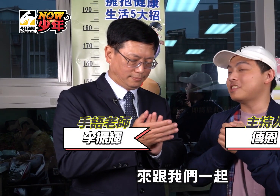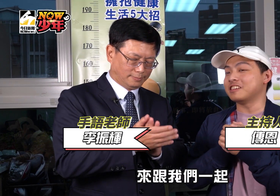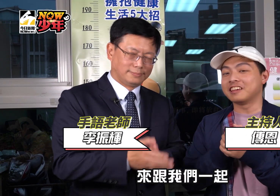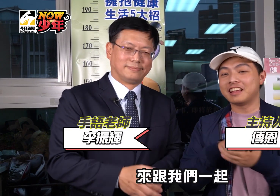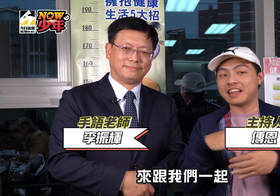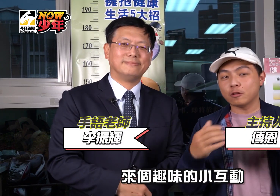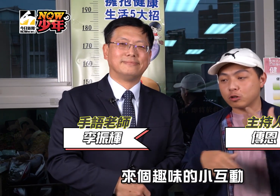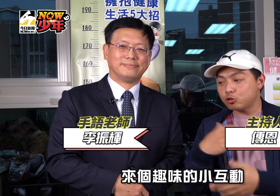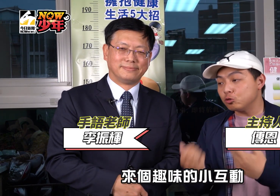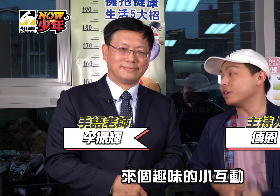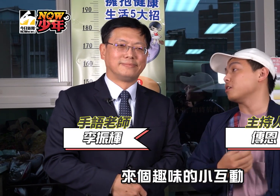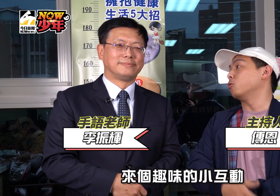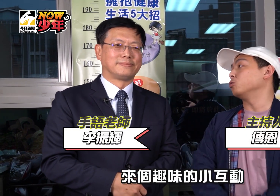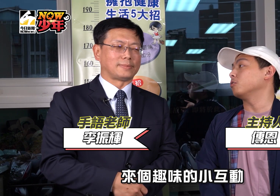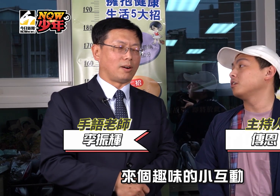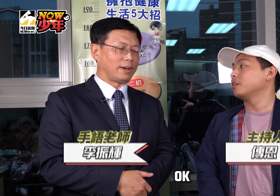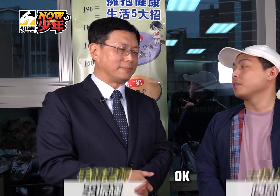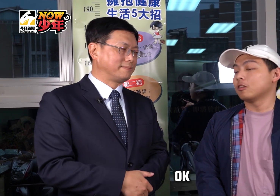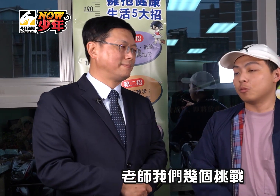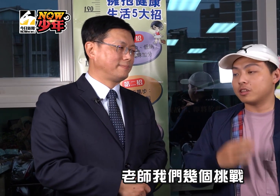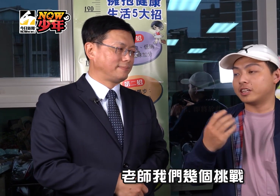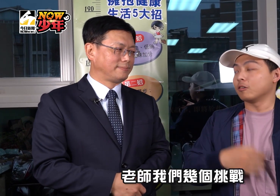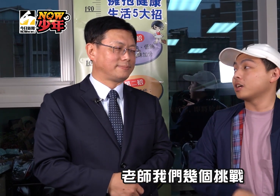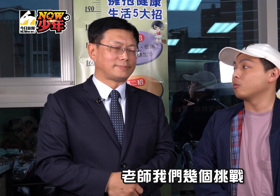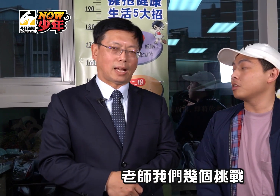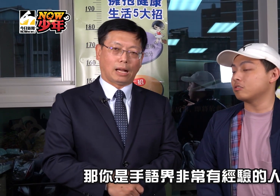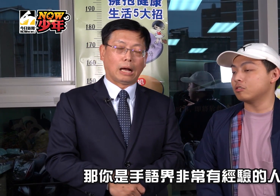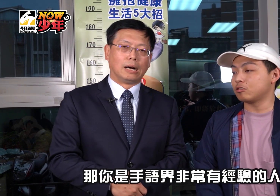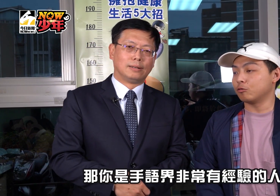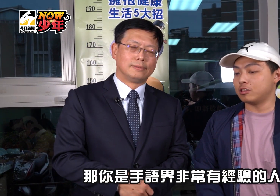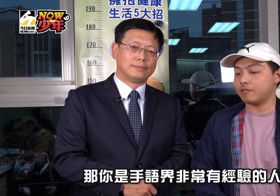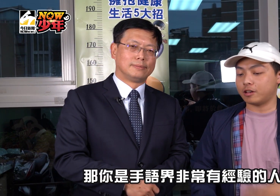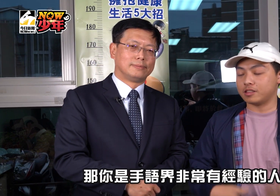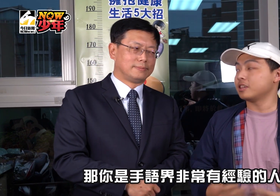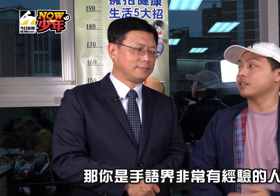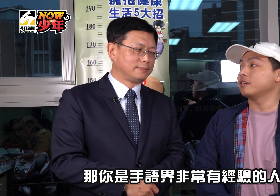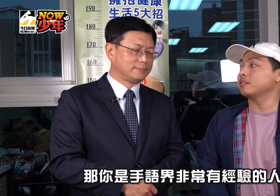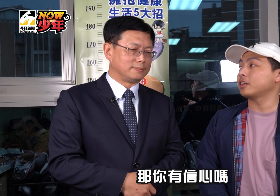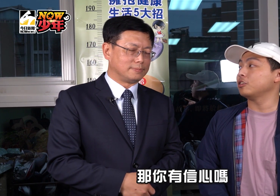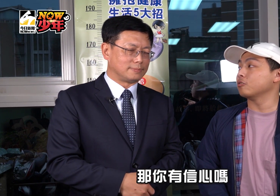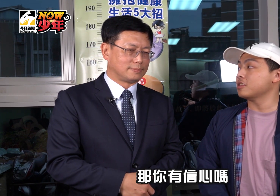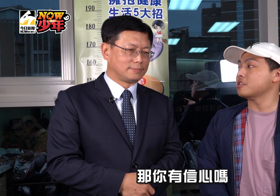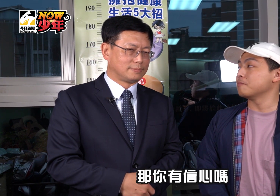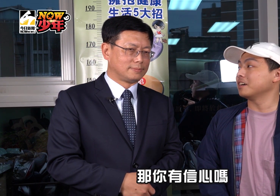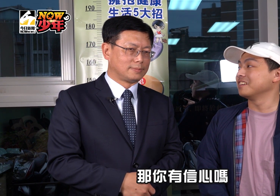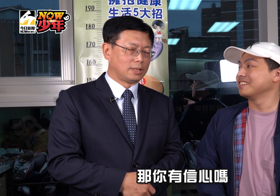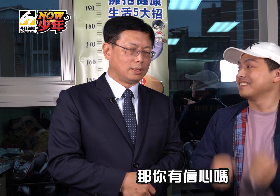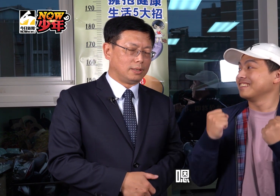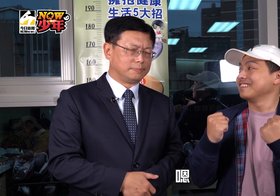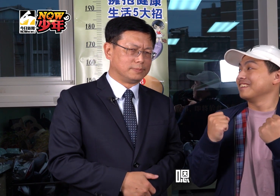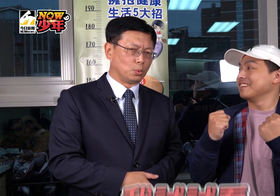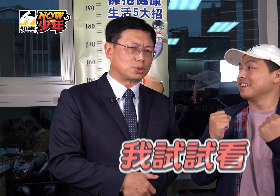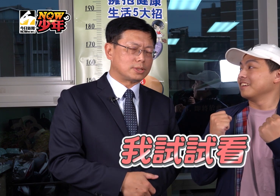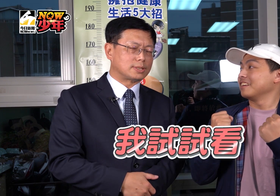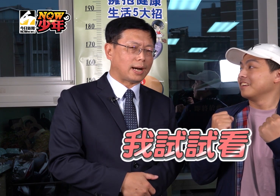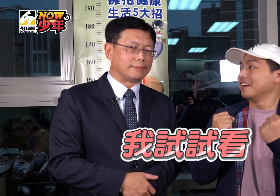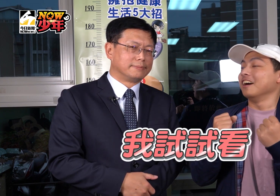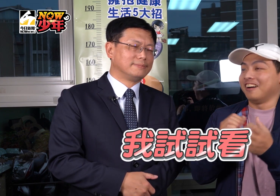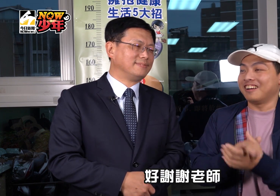起来做个趣味的小互动。 OK， 老师，我们几个挑战，我们知道你是手语界非常有经验的人，那你有信心吗？ 我试试看。 谢